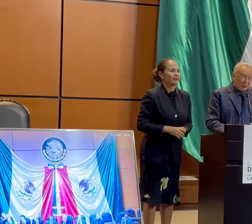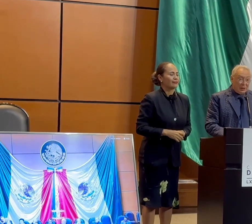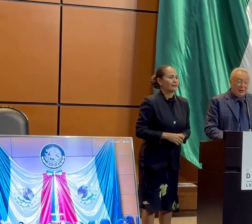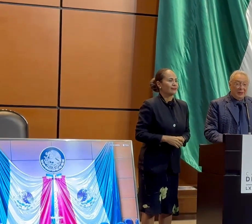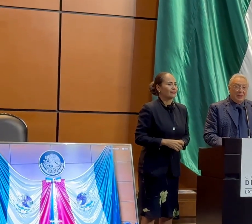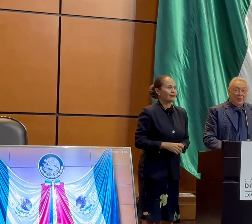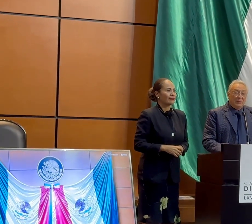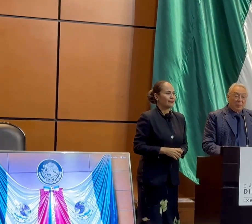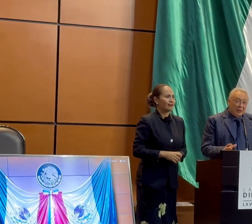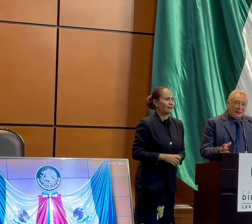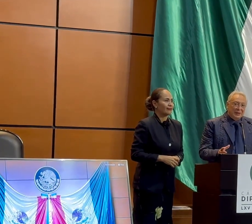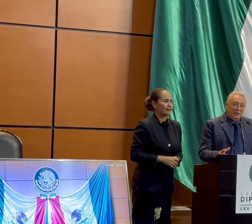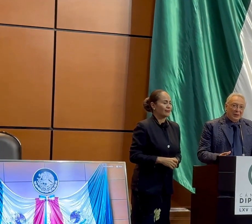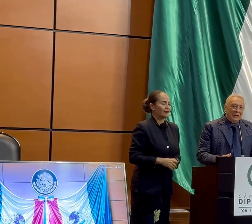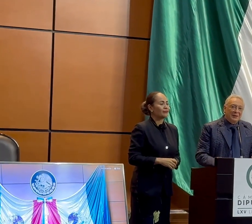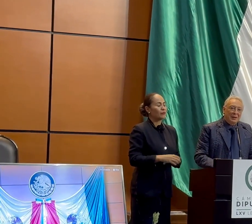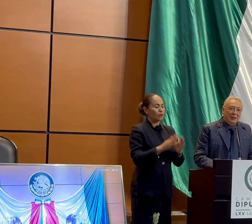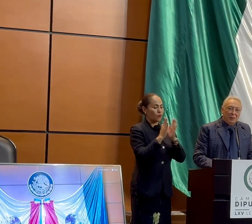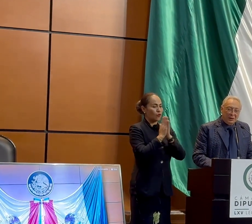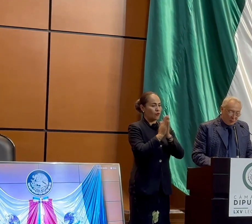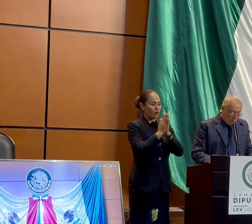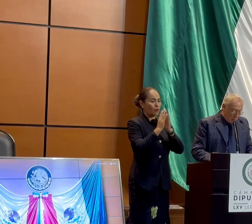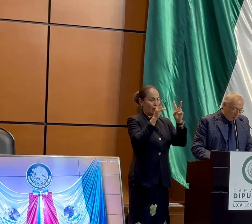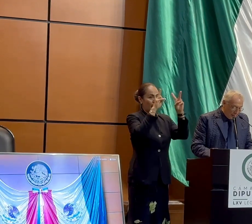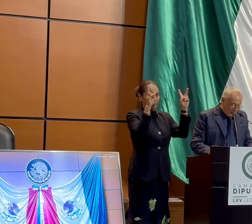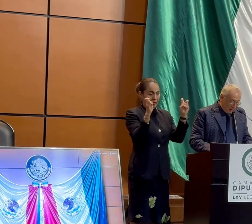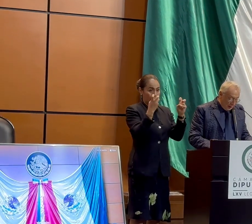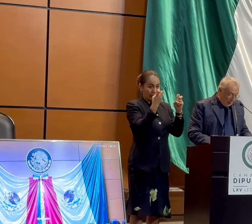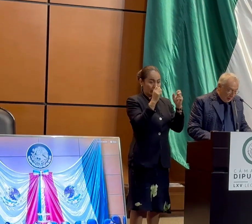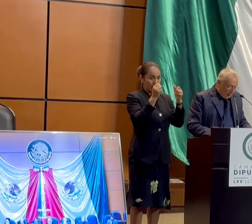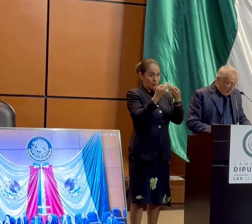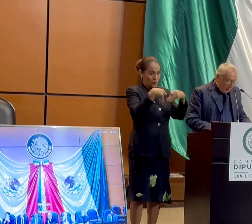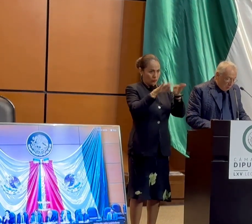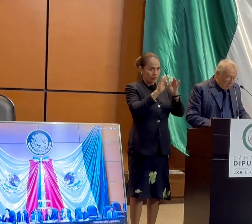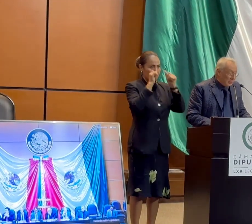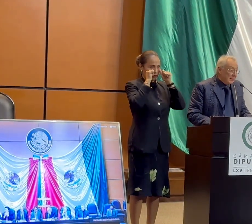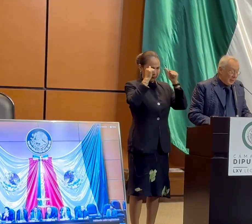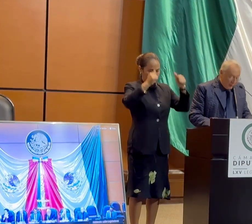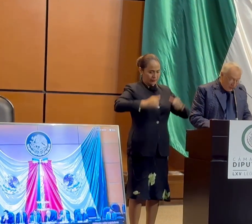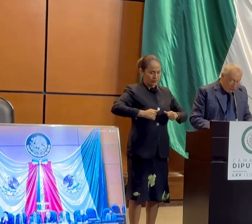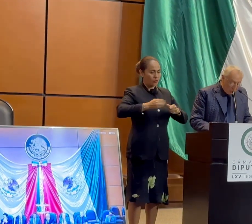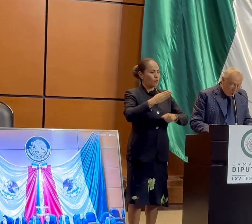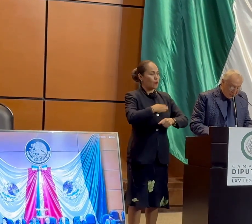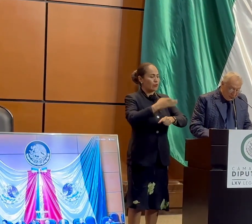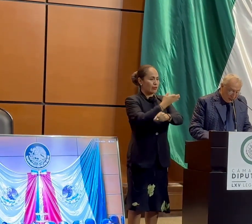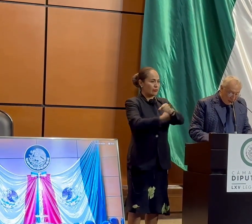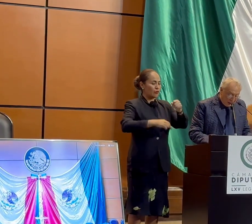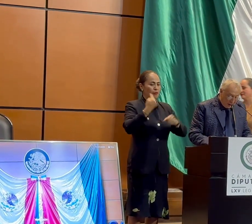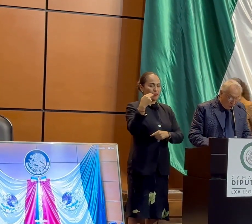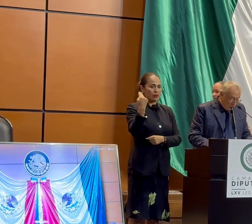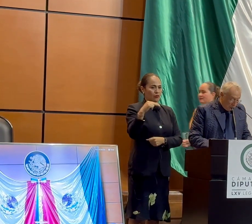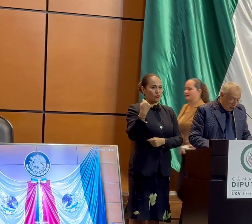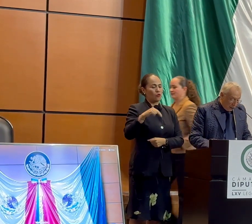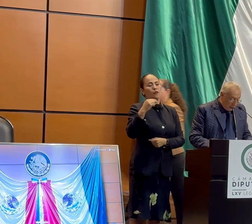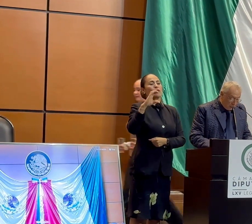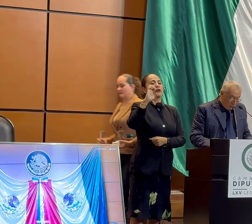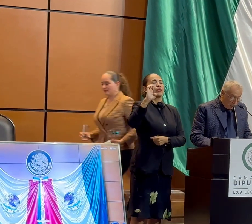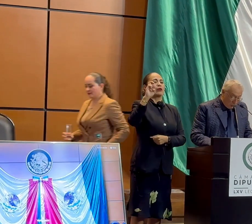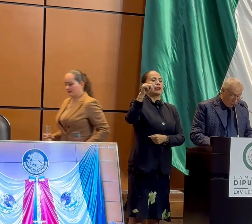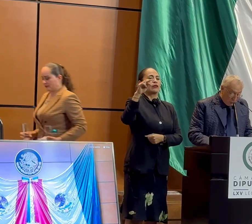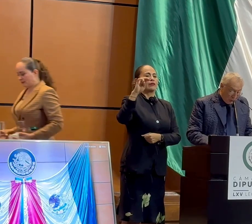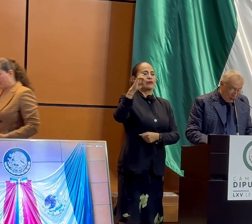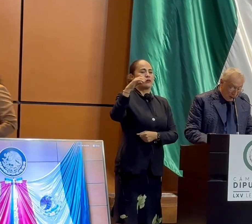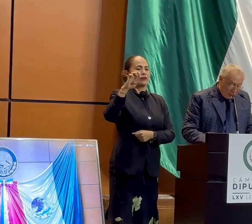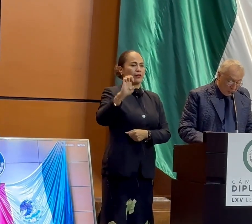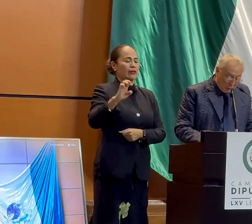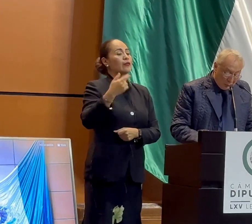sobre todo que pongan atención a este tema que es muy importante. Muy buenas tardes, mi nombre es Vergara, soy